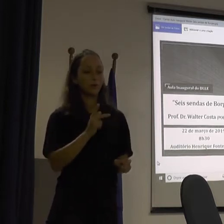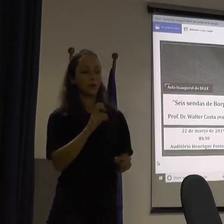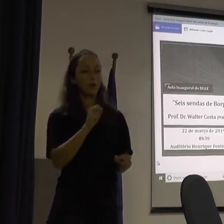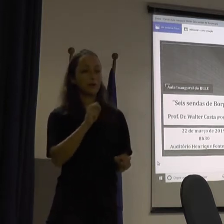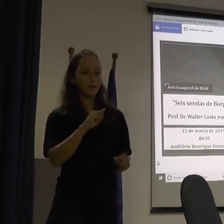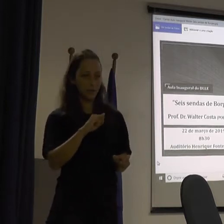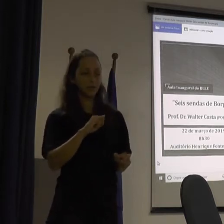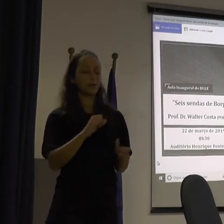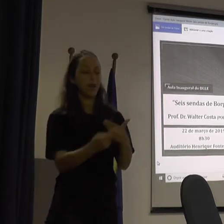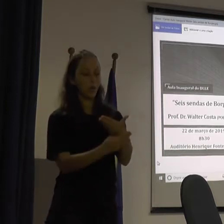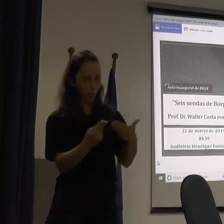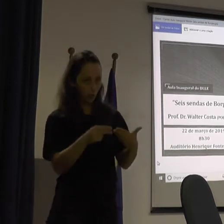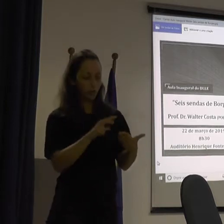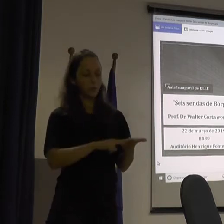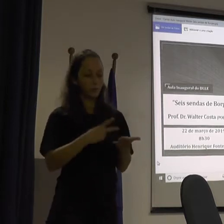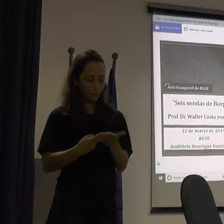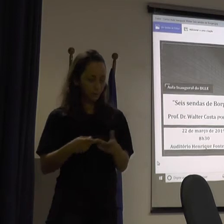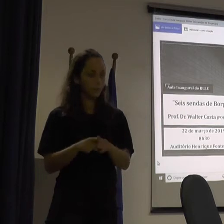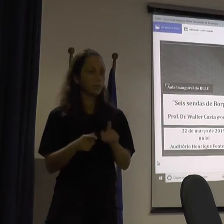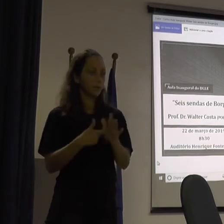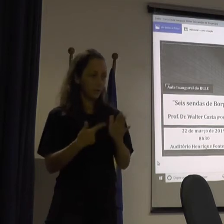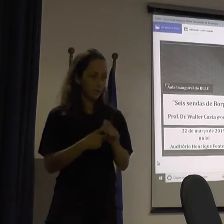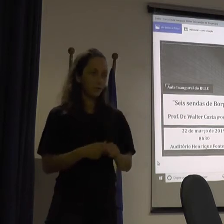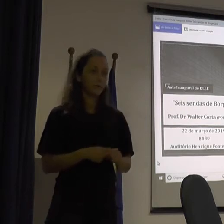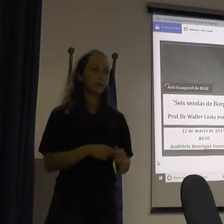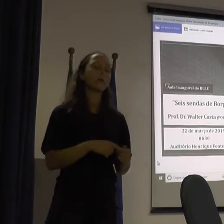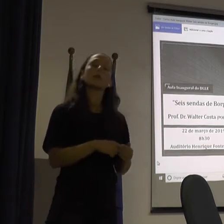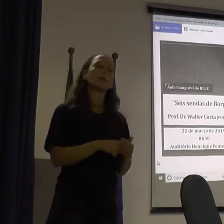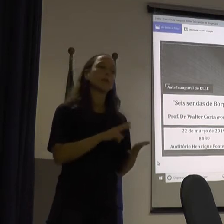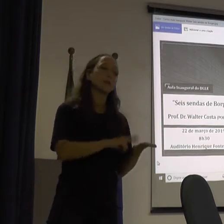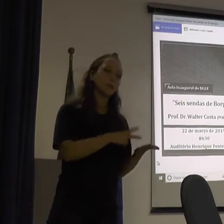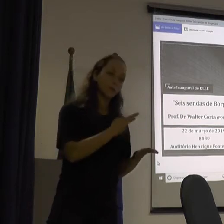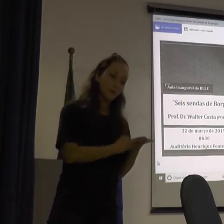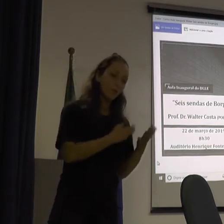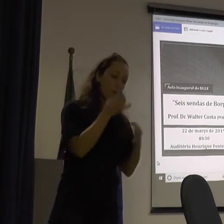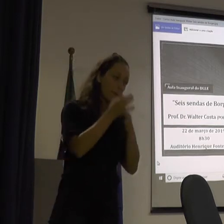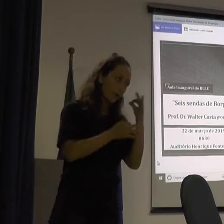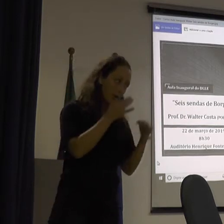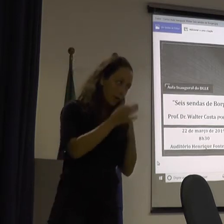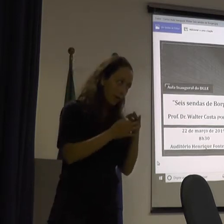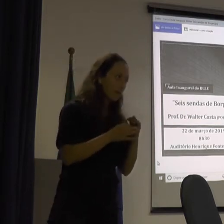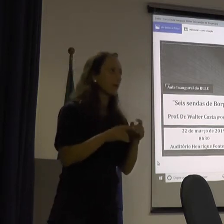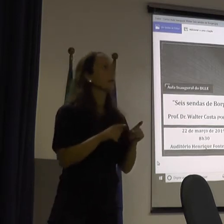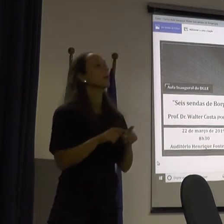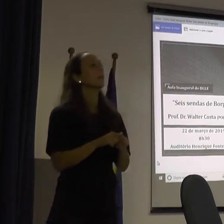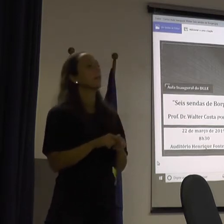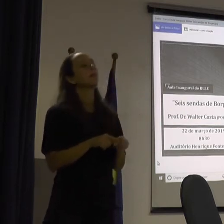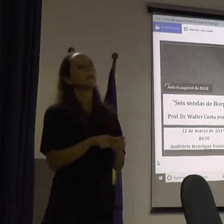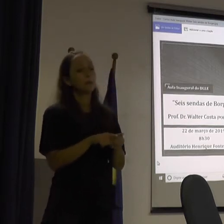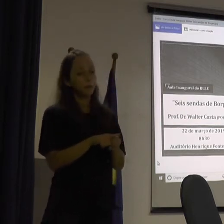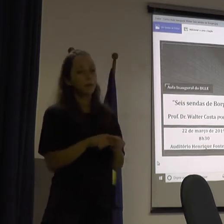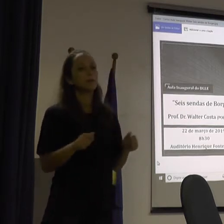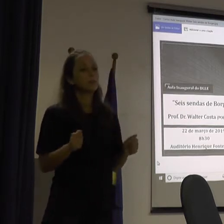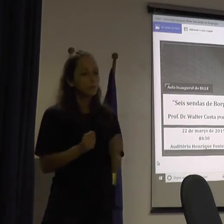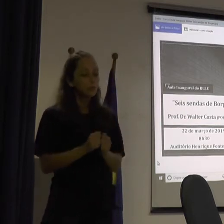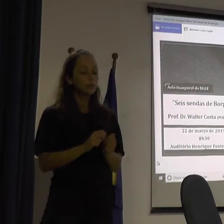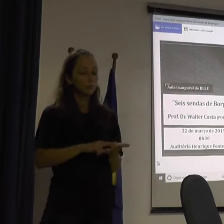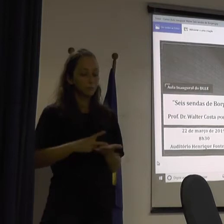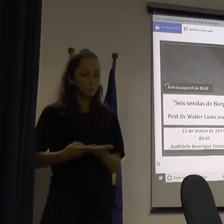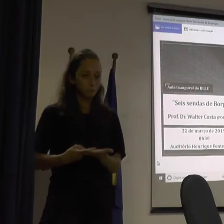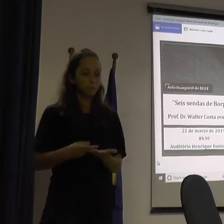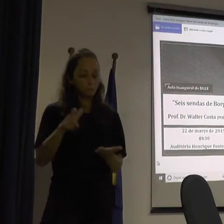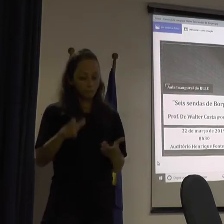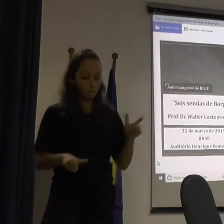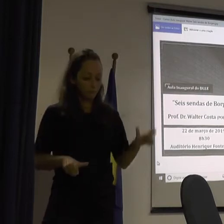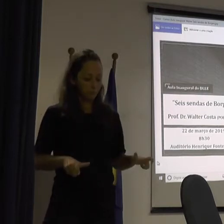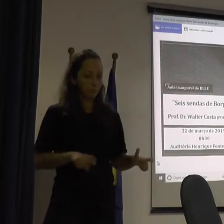coautoria. Tradução comentada e comentários de tradução, também em coautoria pela Substância,